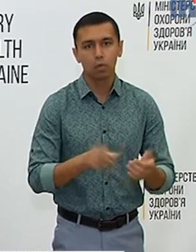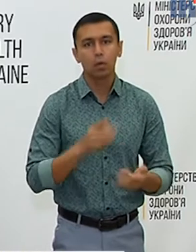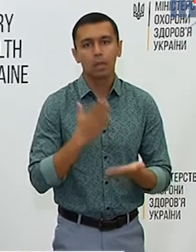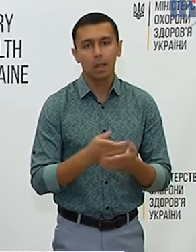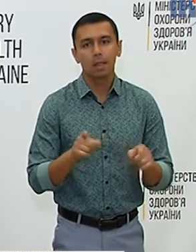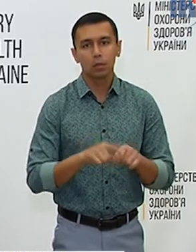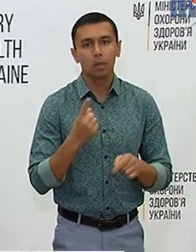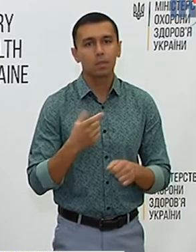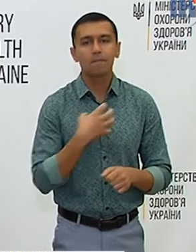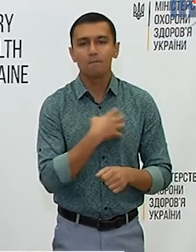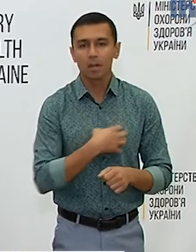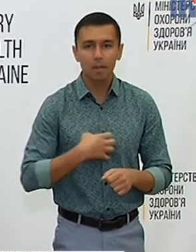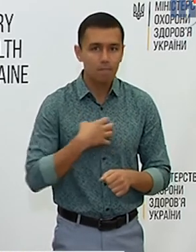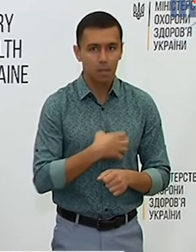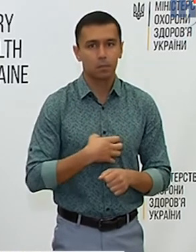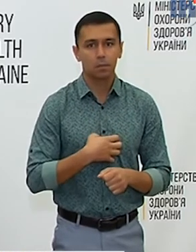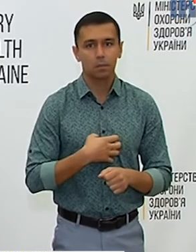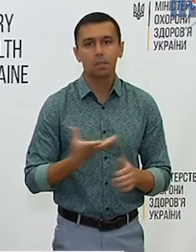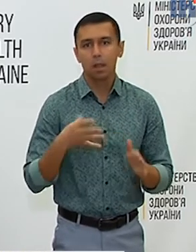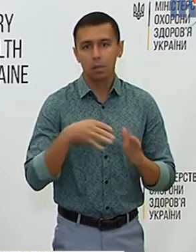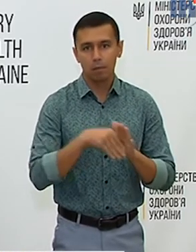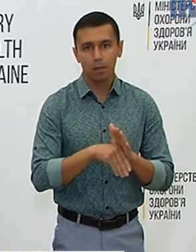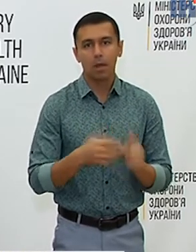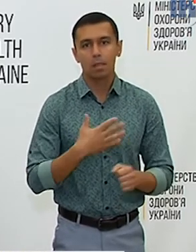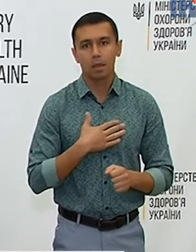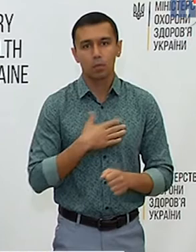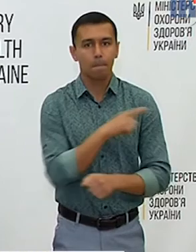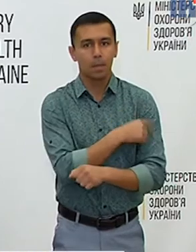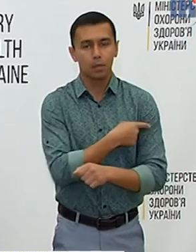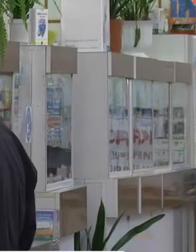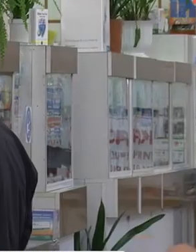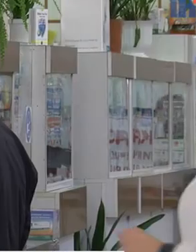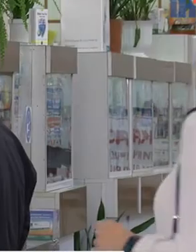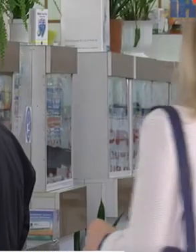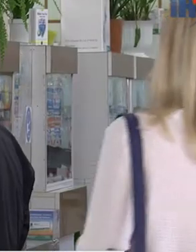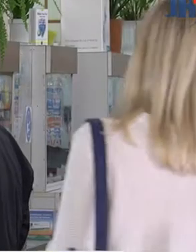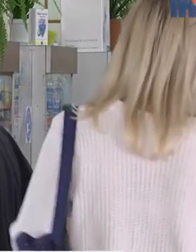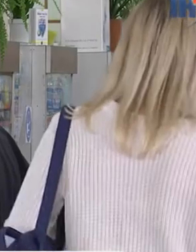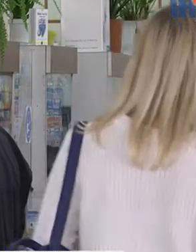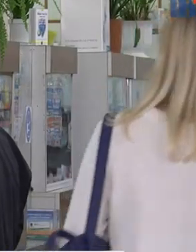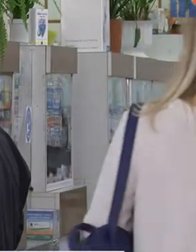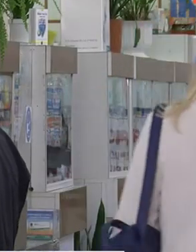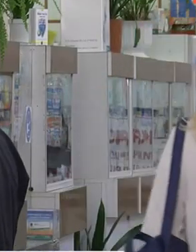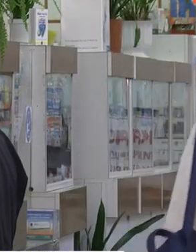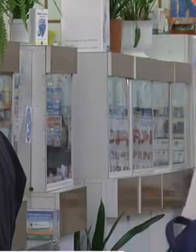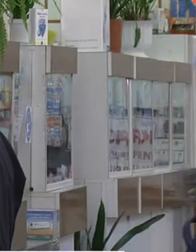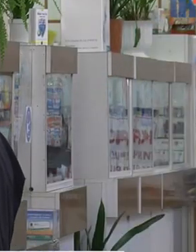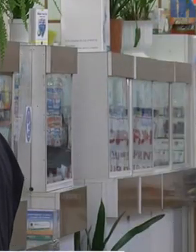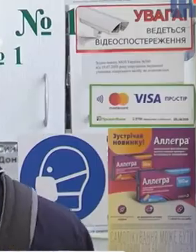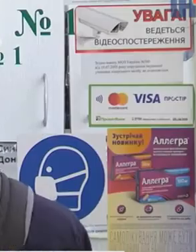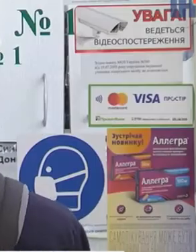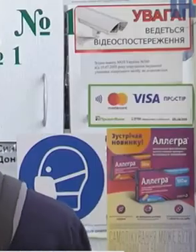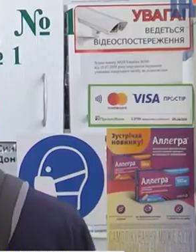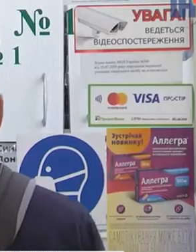теж одним із важливіших складових нашої медичної реформи. При Міністерстві охорони здоров'я України створено